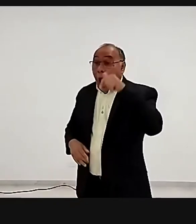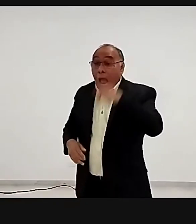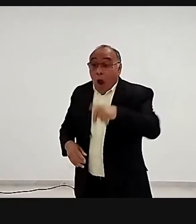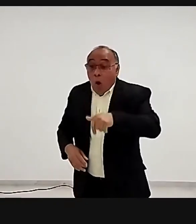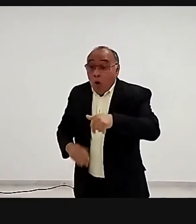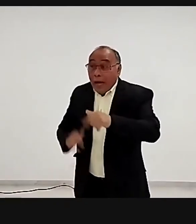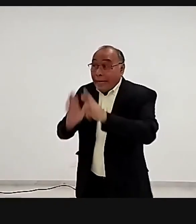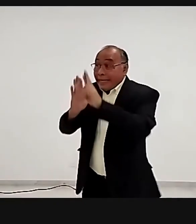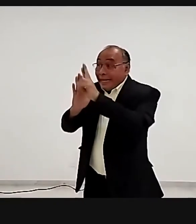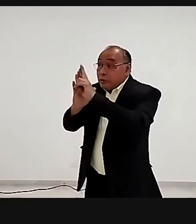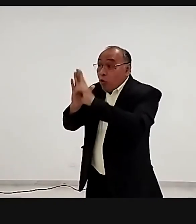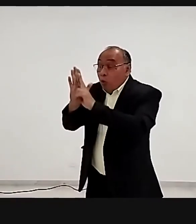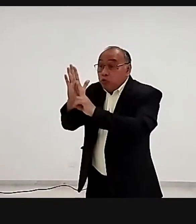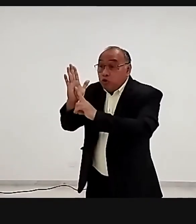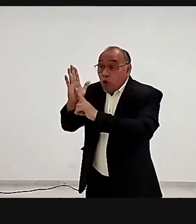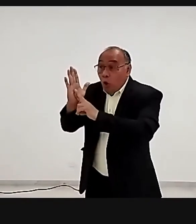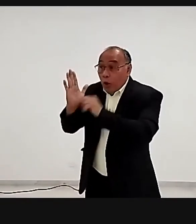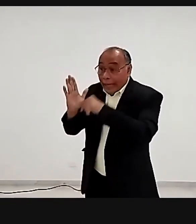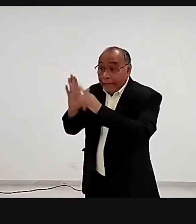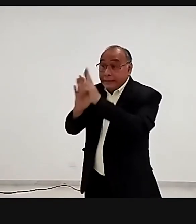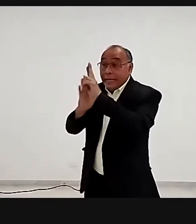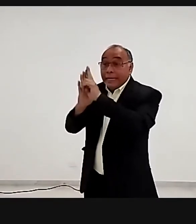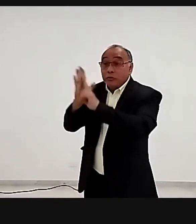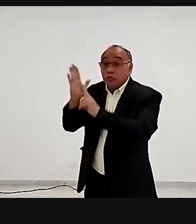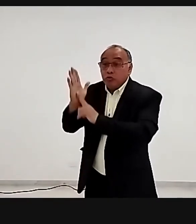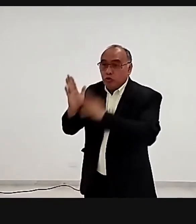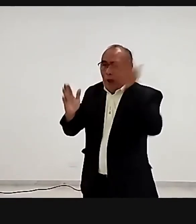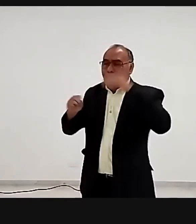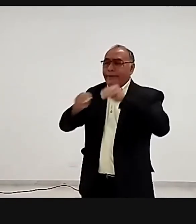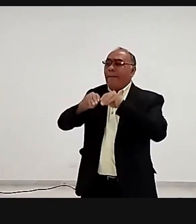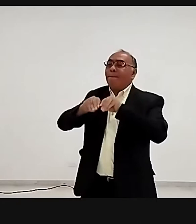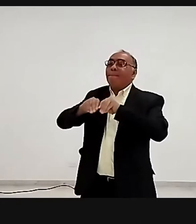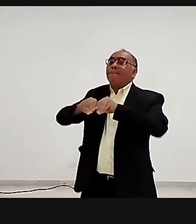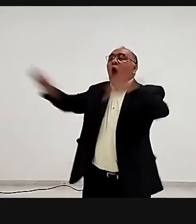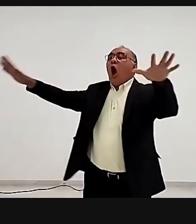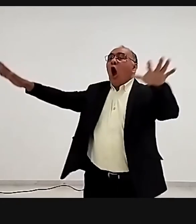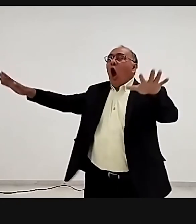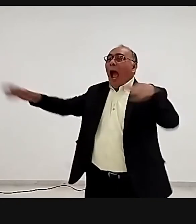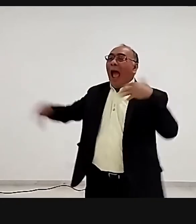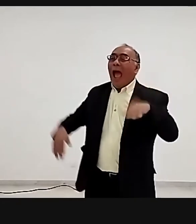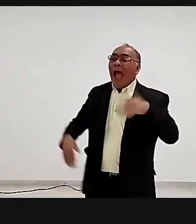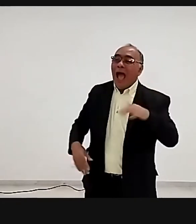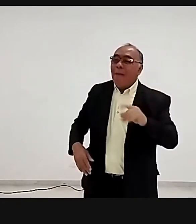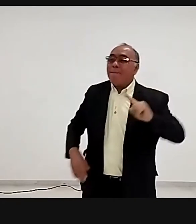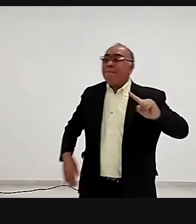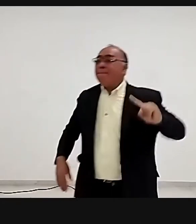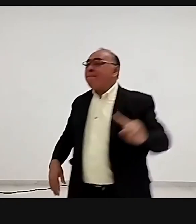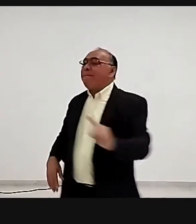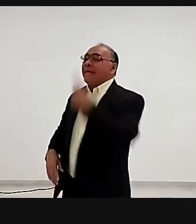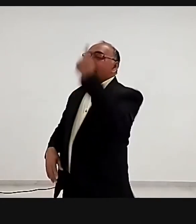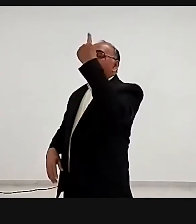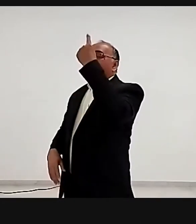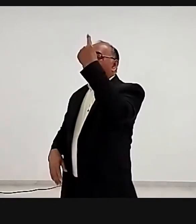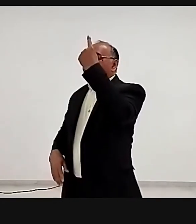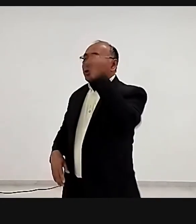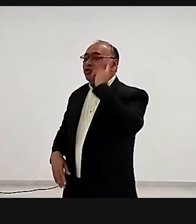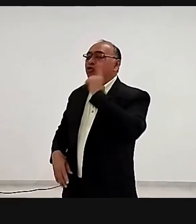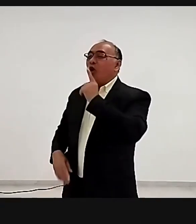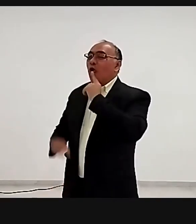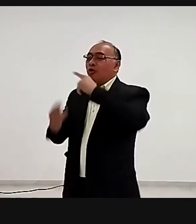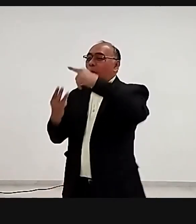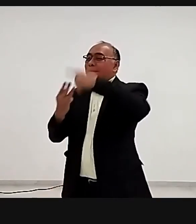espacios pues queremos comentarles a los seres que la resolución desde quieren pues